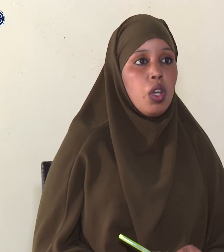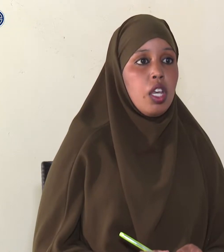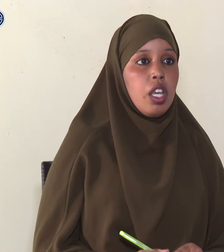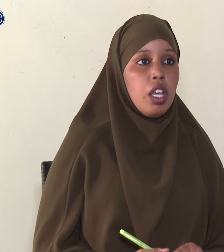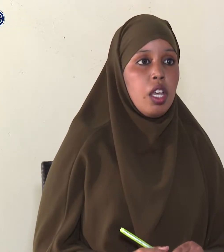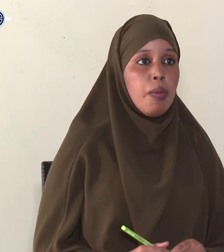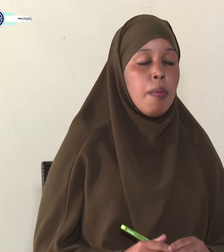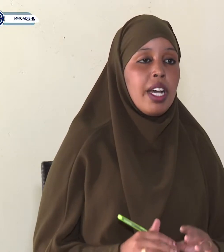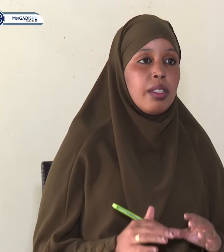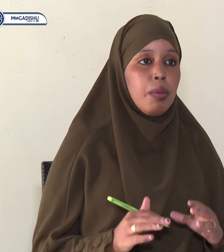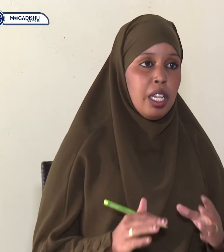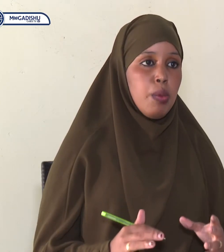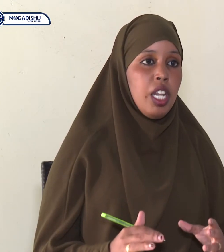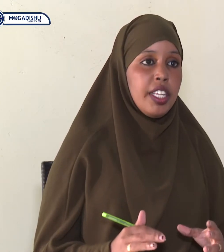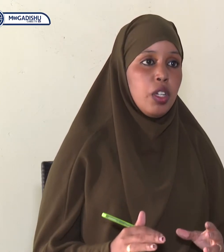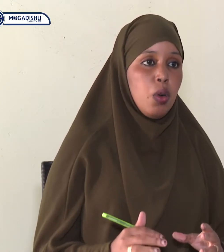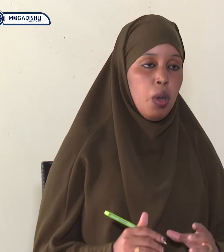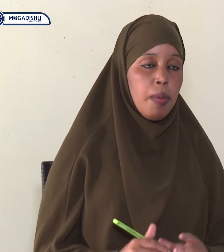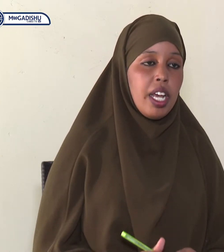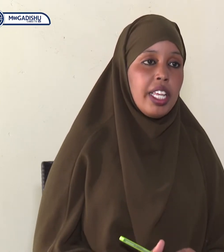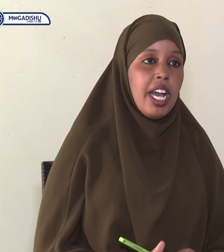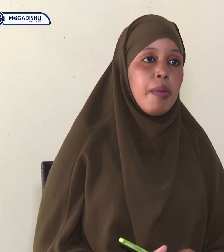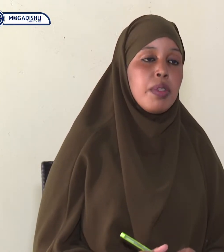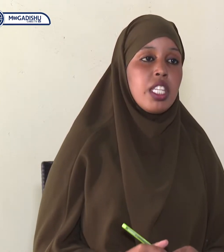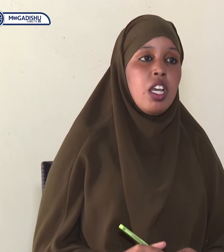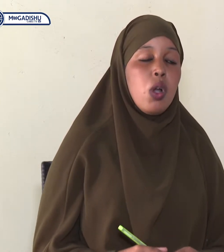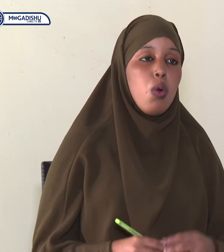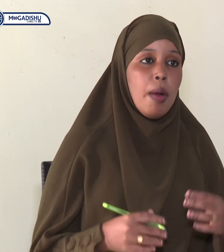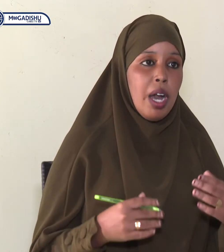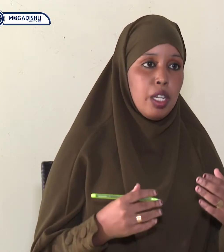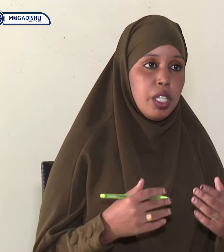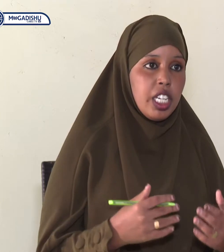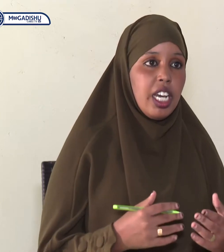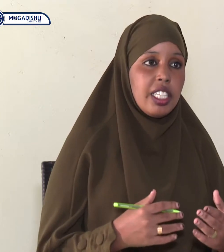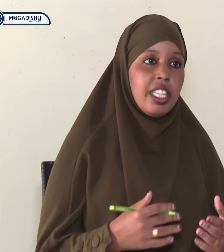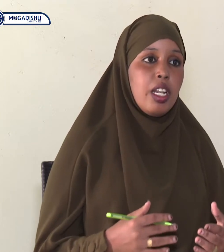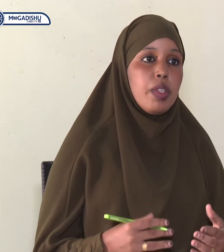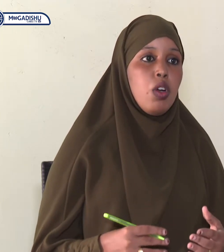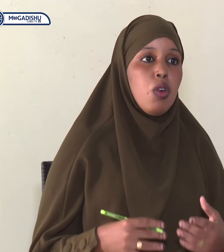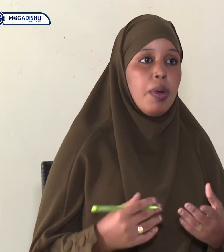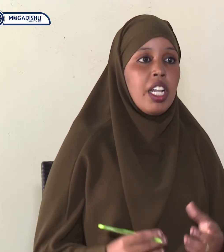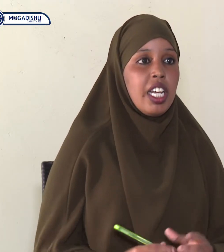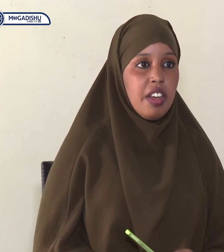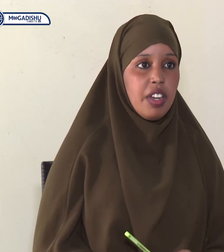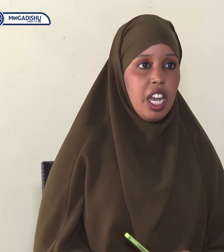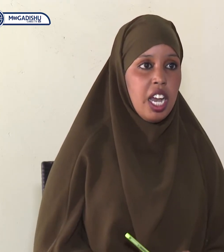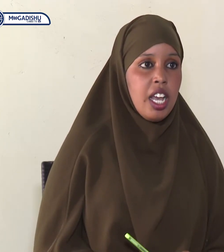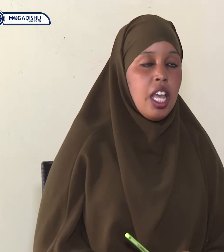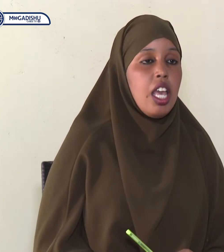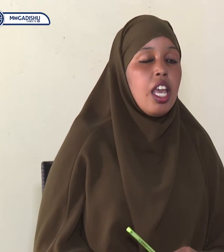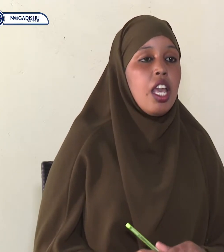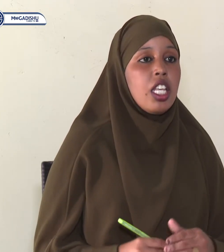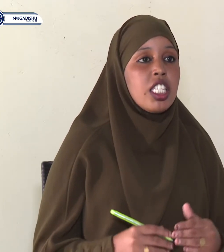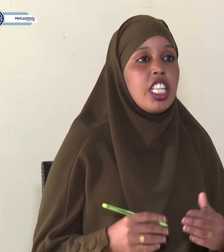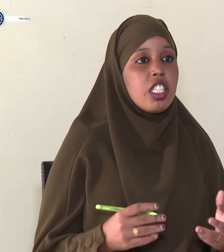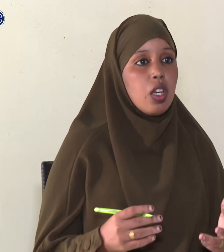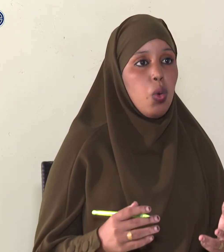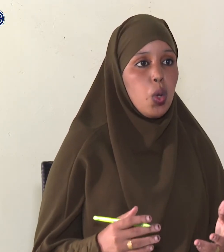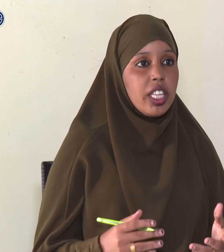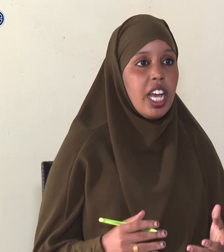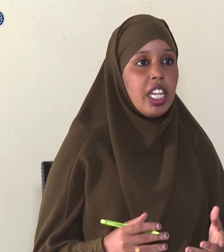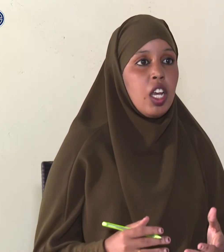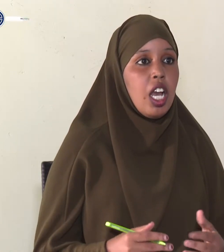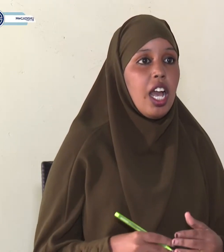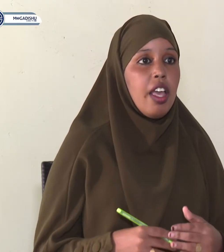maqalkoodu macalimiin caadi ah oo wax maqlaya ah, mise waa macalimiin iyaga ardada la mid ah oo maqalka naafo ka ah? Sideesa